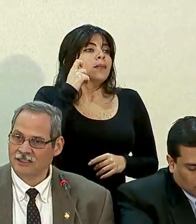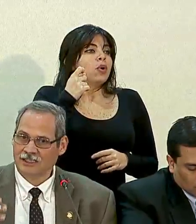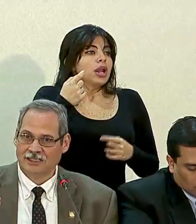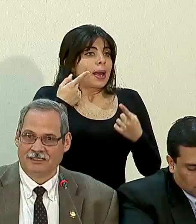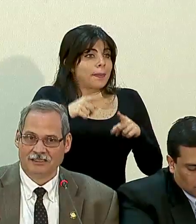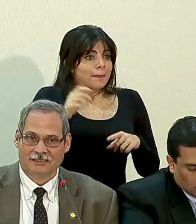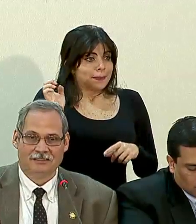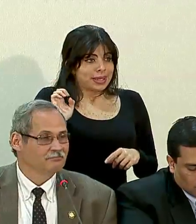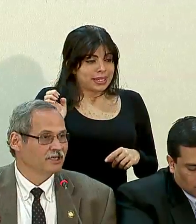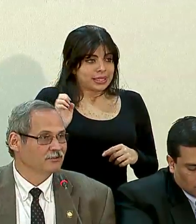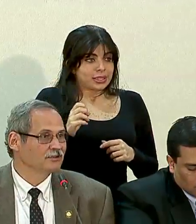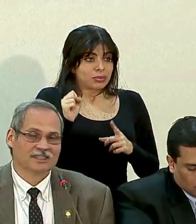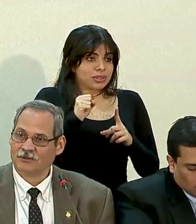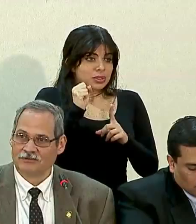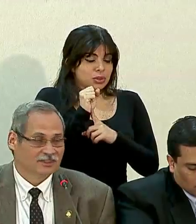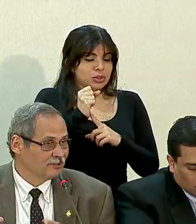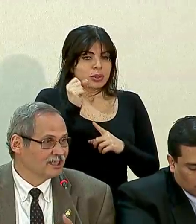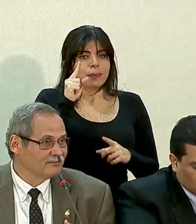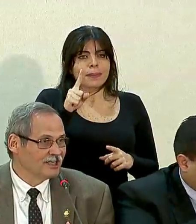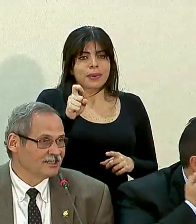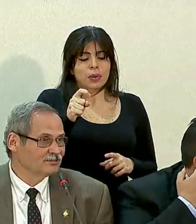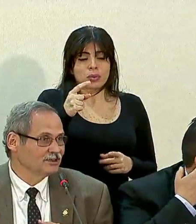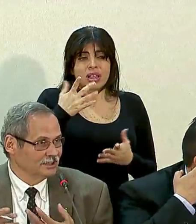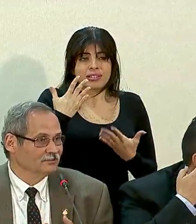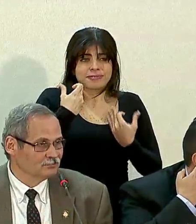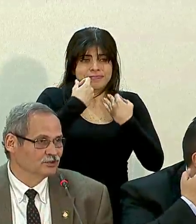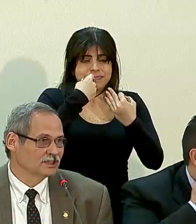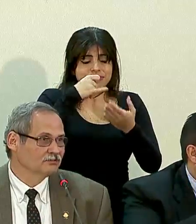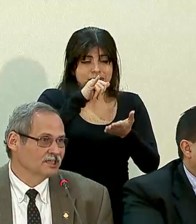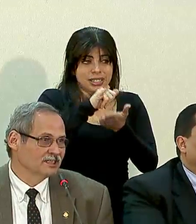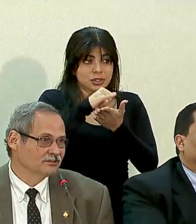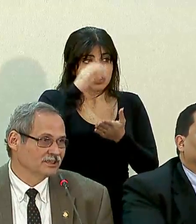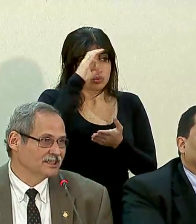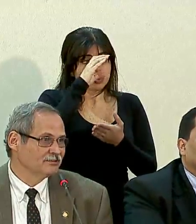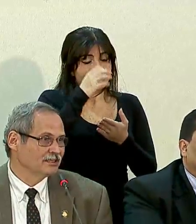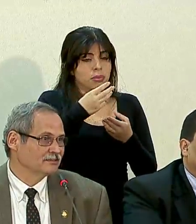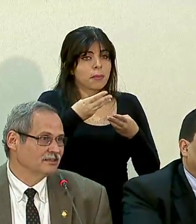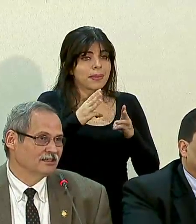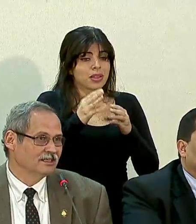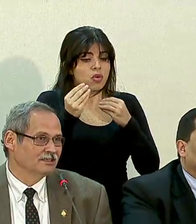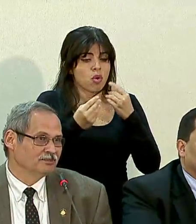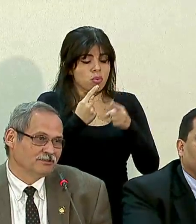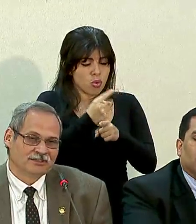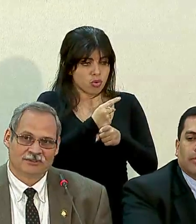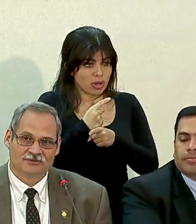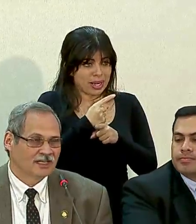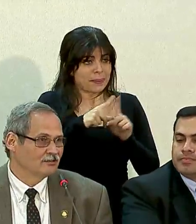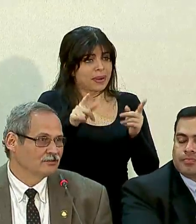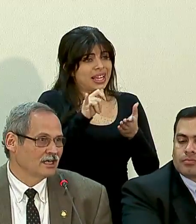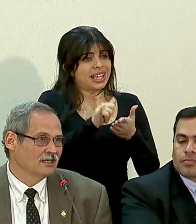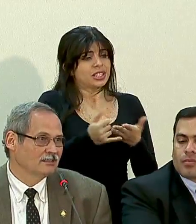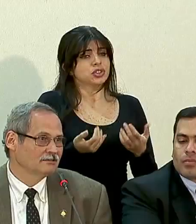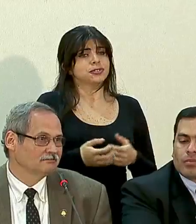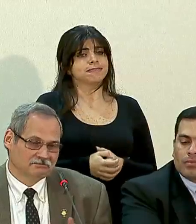tendencia, pregunta, bueno, explíqueme esto y busquemos medidas correctivas. Pero eso